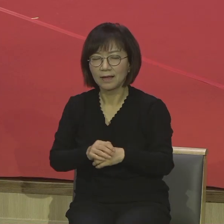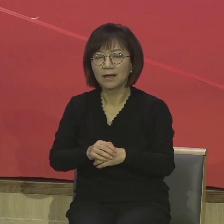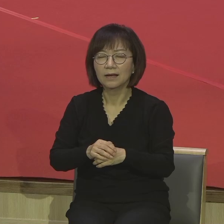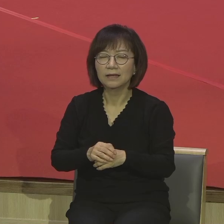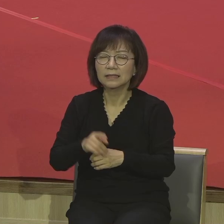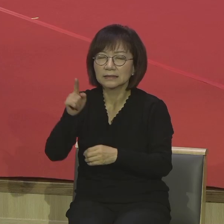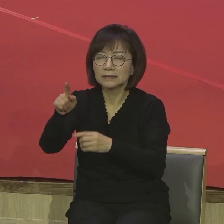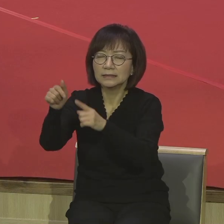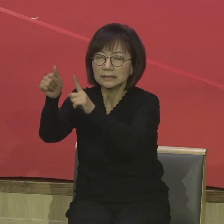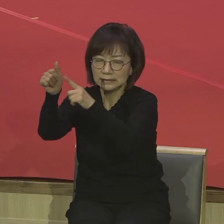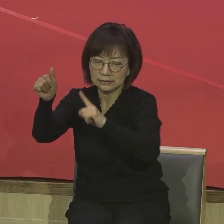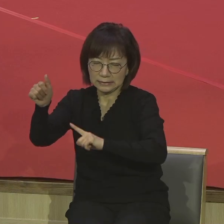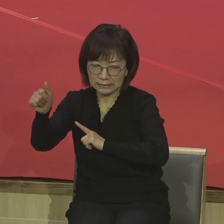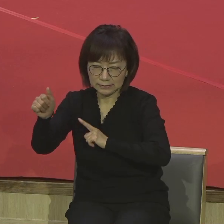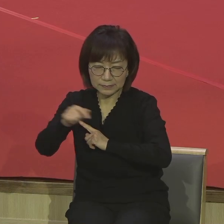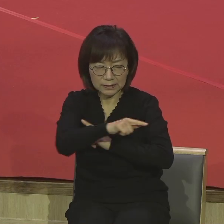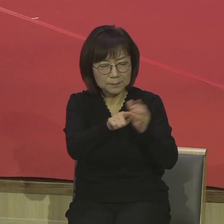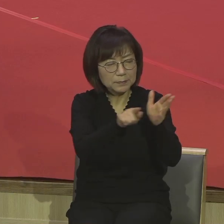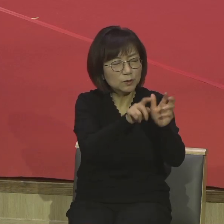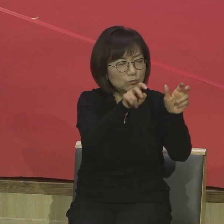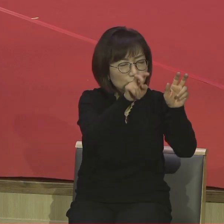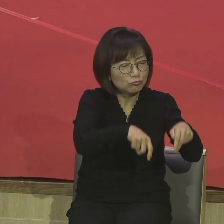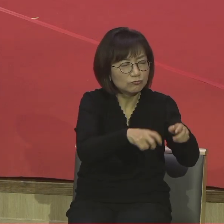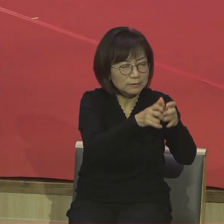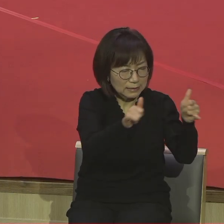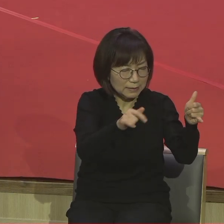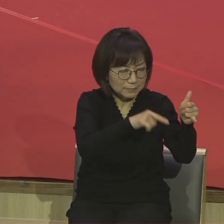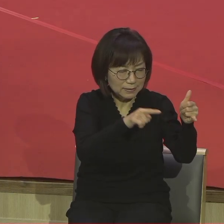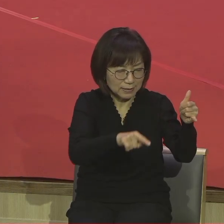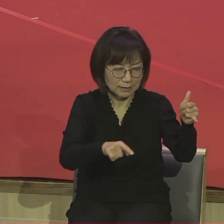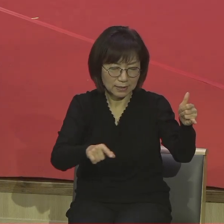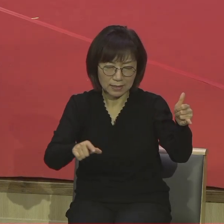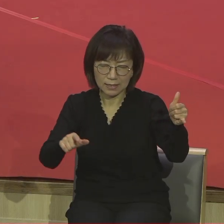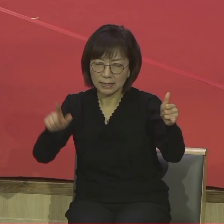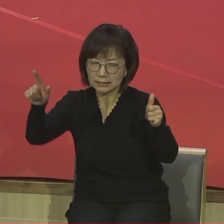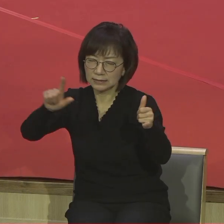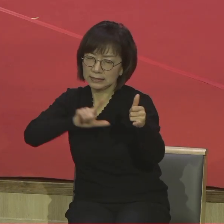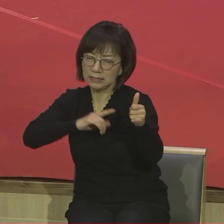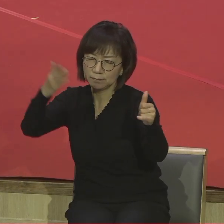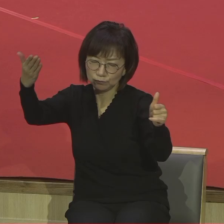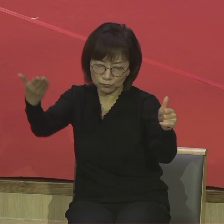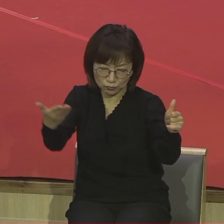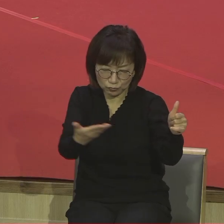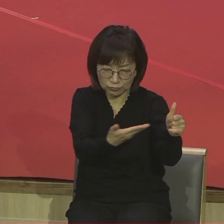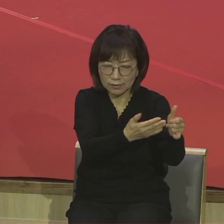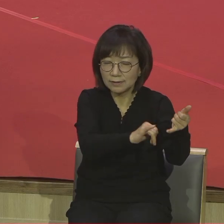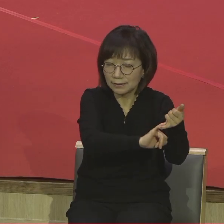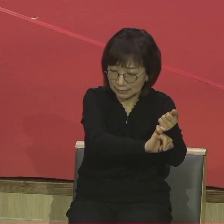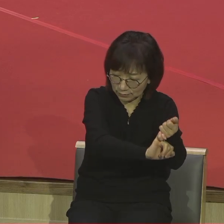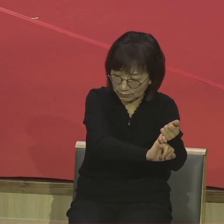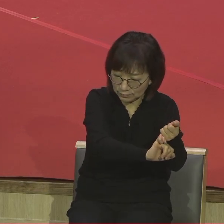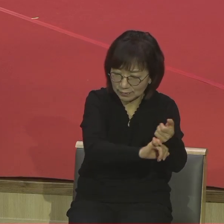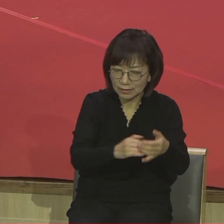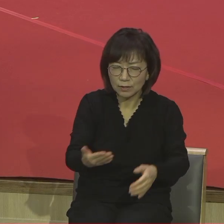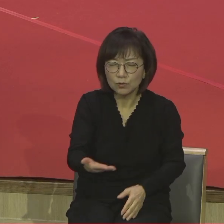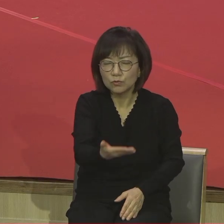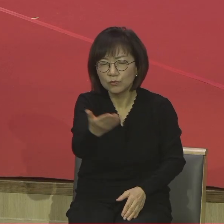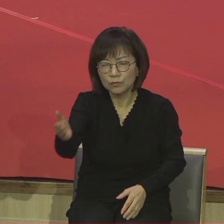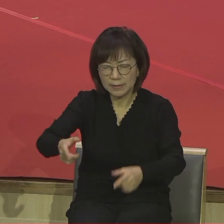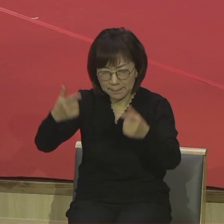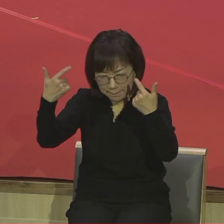동일하게 반전의 이 놀라운 축복을 주시겠다고 약속하시는데 우리 모든 성도들 매일